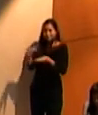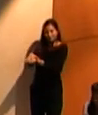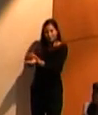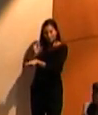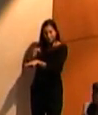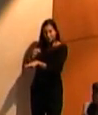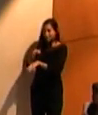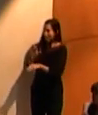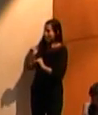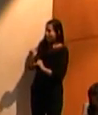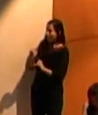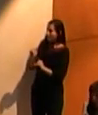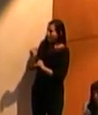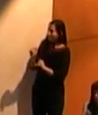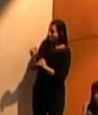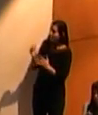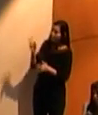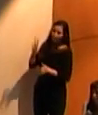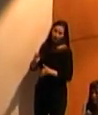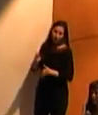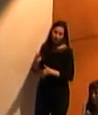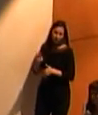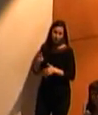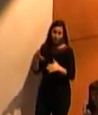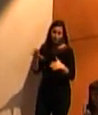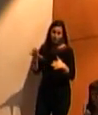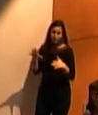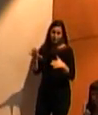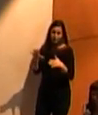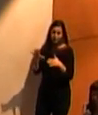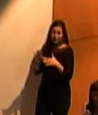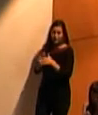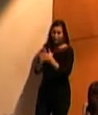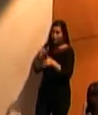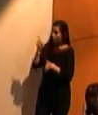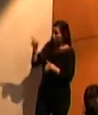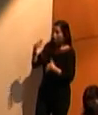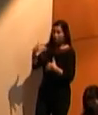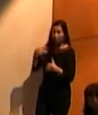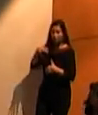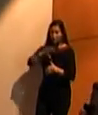À défaut de l'illustration, qui est très compliquée à trouver, on l'a cherchée, d'un espace complètement inclusif, parce qu'on nous l'a déjà demandé.